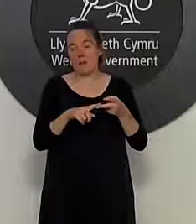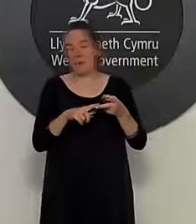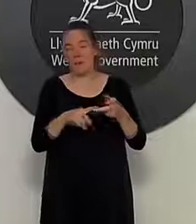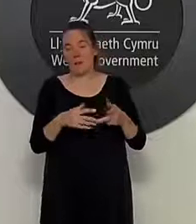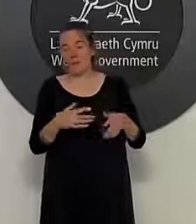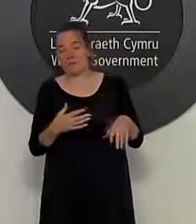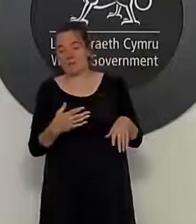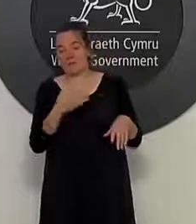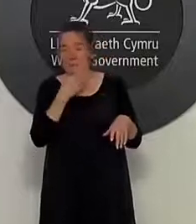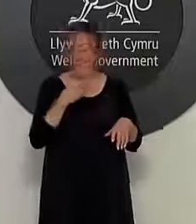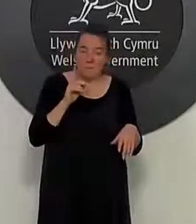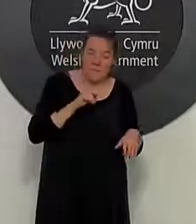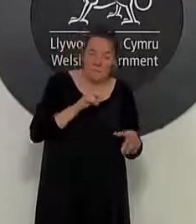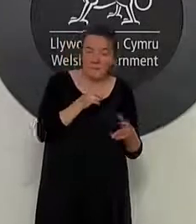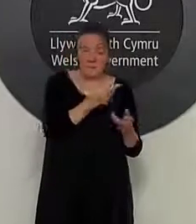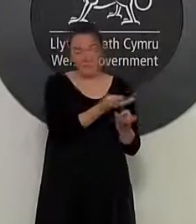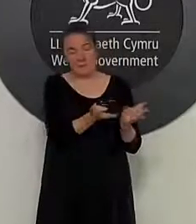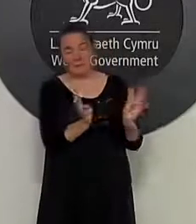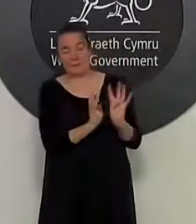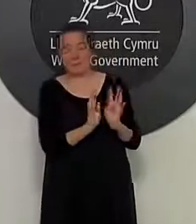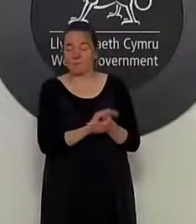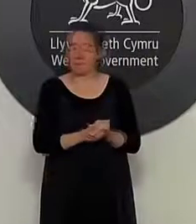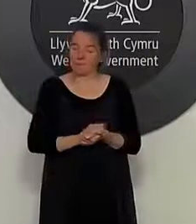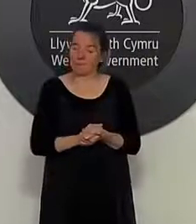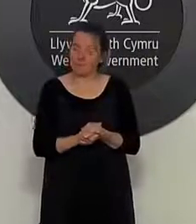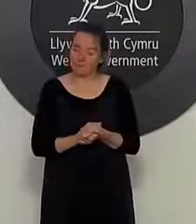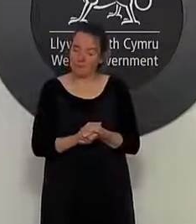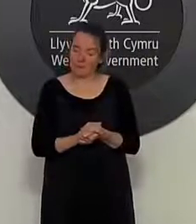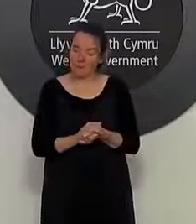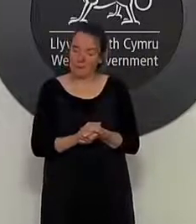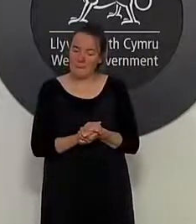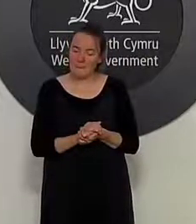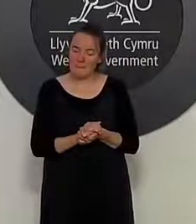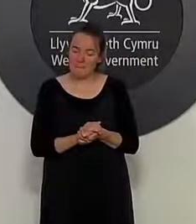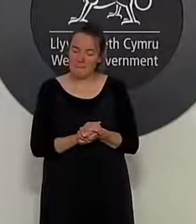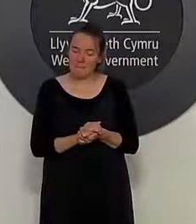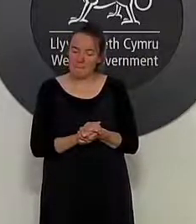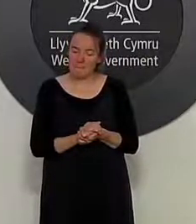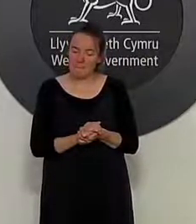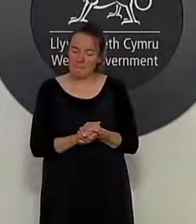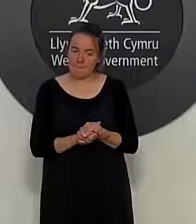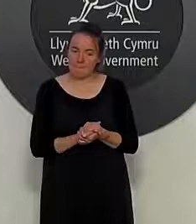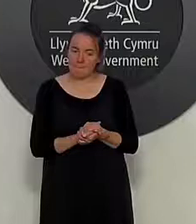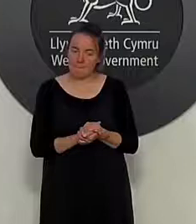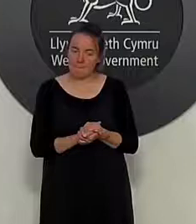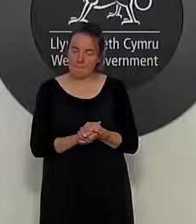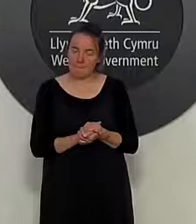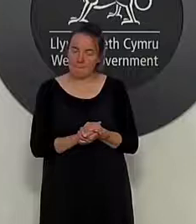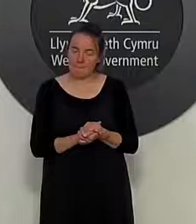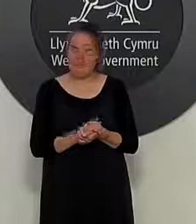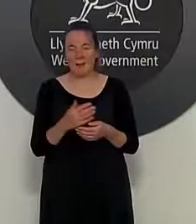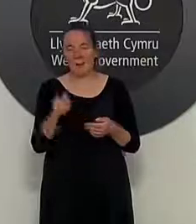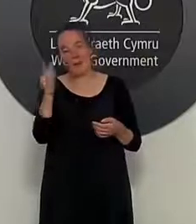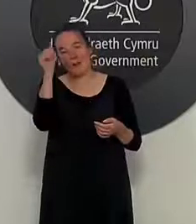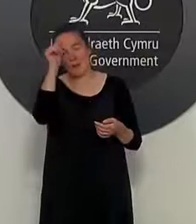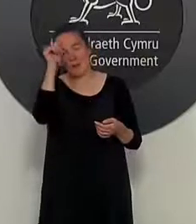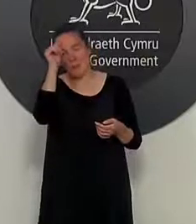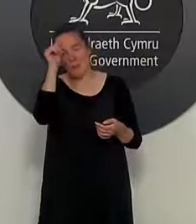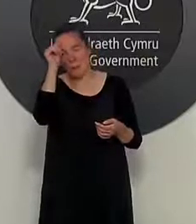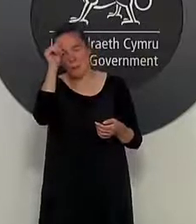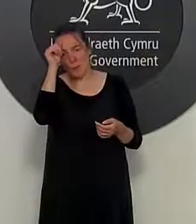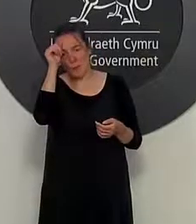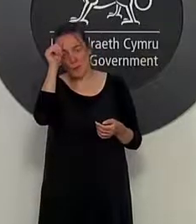cynrychiolaeth yn yr ystyr ehangaf bosib. Felly, dwi'n gwybod mae yna duedd gyda ni yng Nghymru I edrych ar y pethau